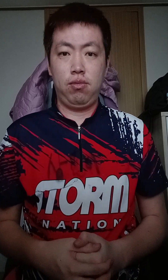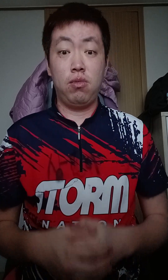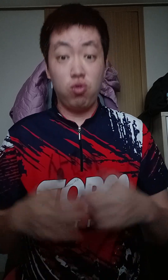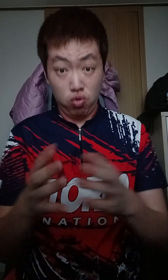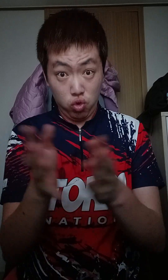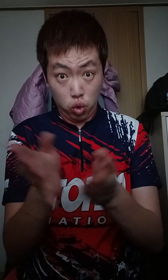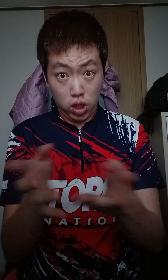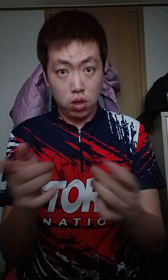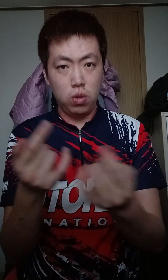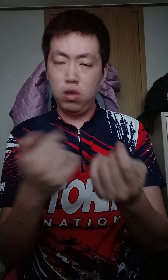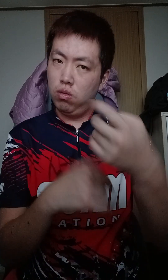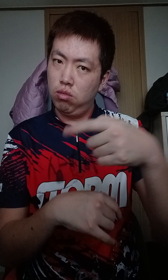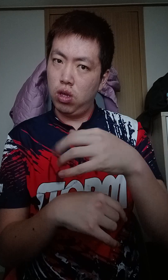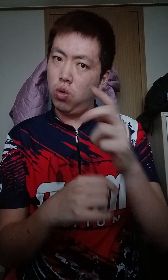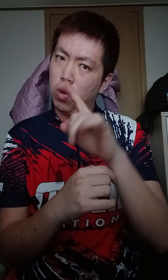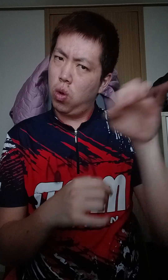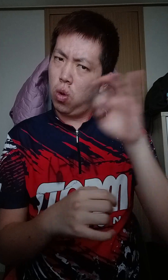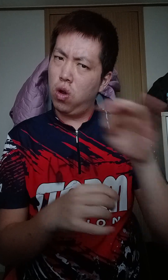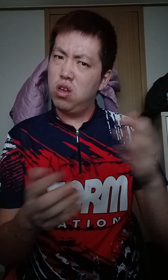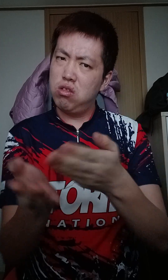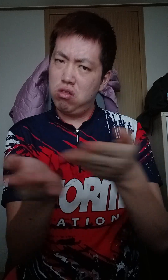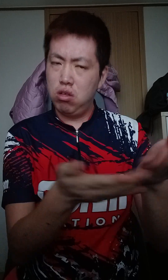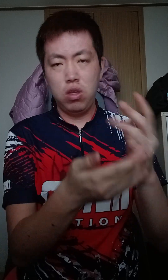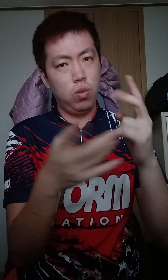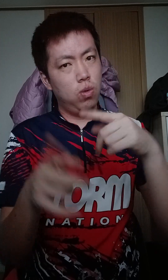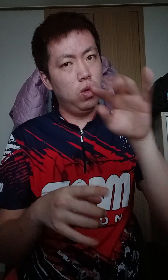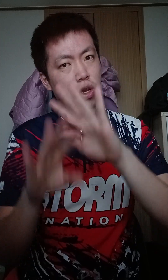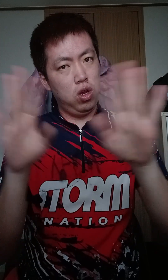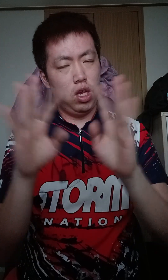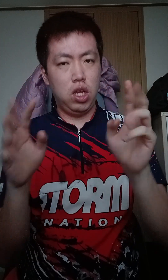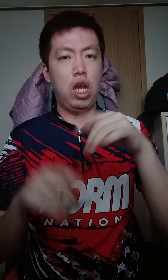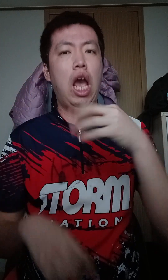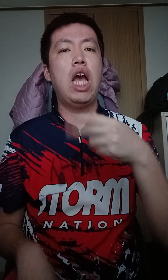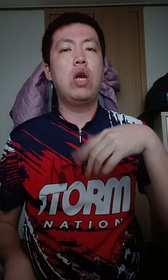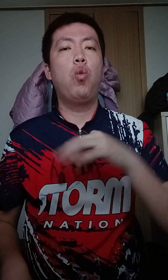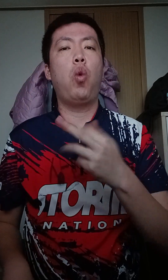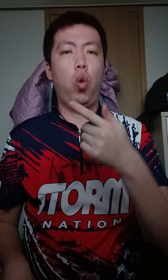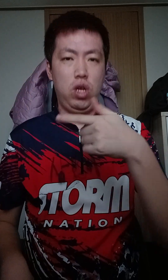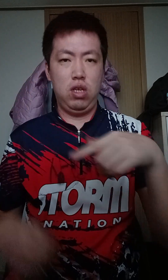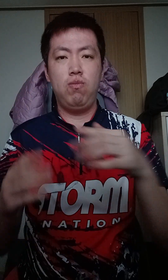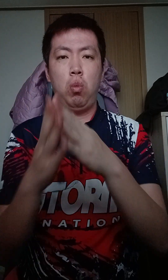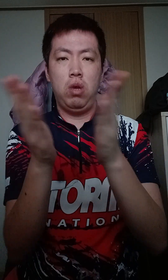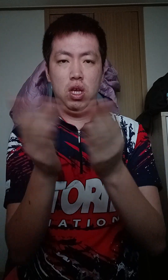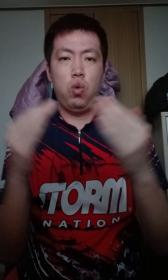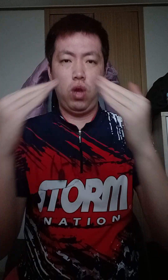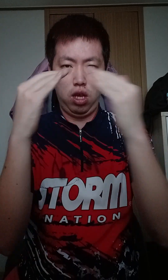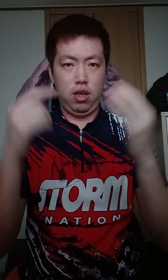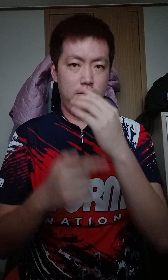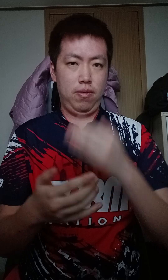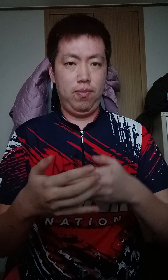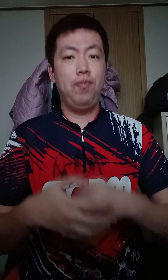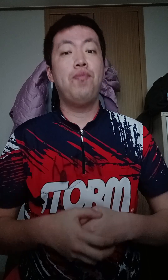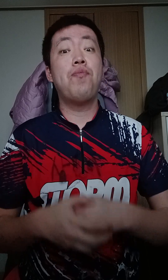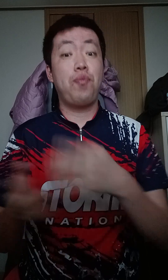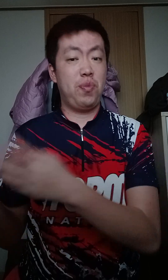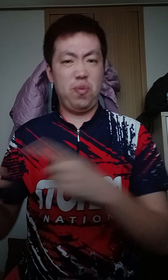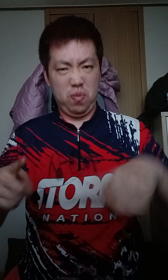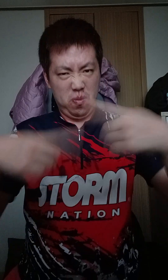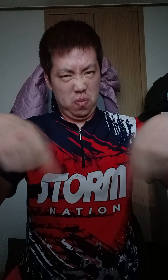충청남도 예산 등 110억 원을 들여 이달 초 문을 연 천안의 장애인 복지관입니다. 휠체어를 탄 중증 장애인이